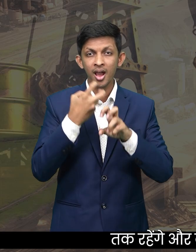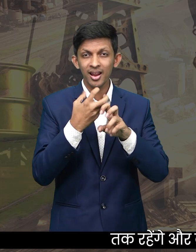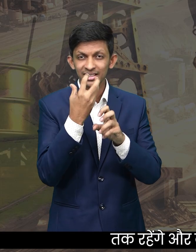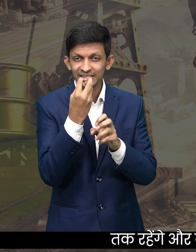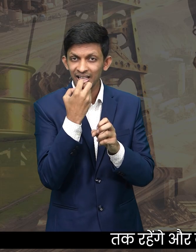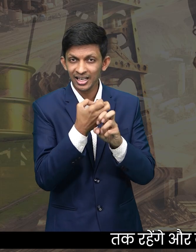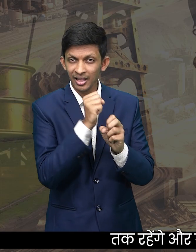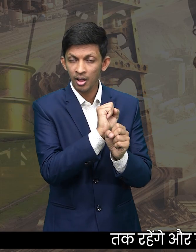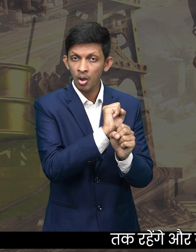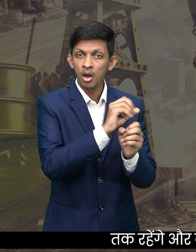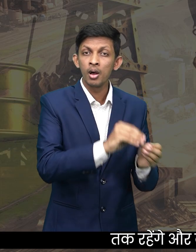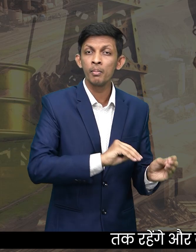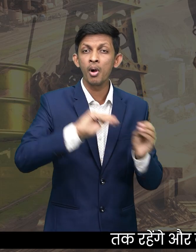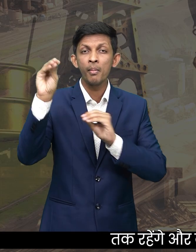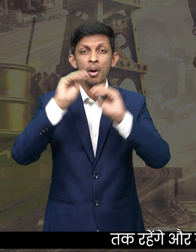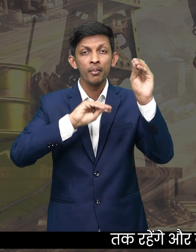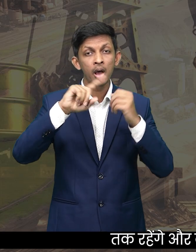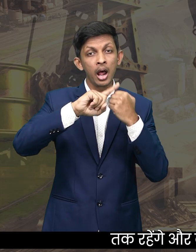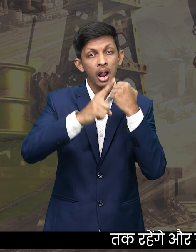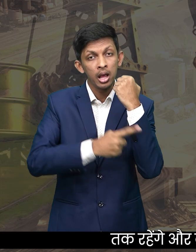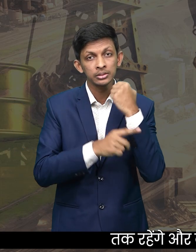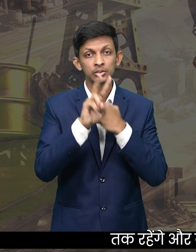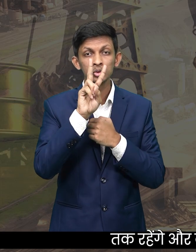200 वर्षों तक रहेंगे।